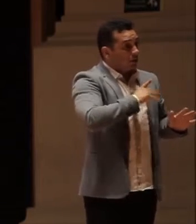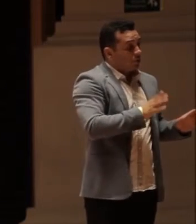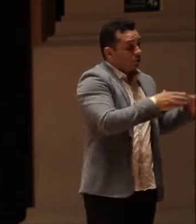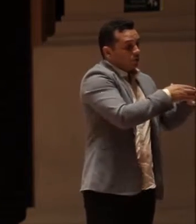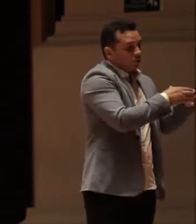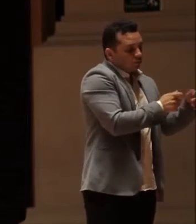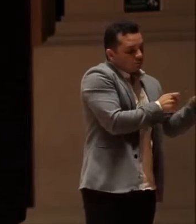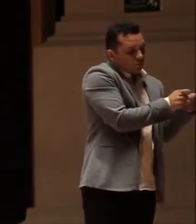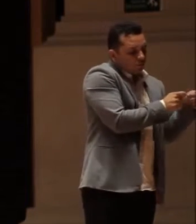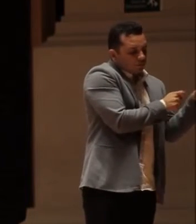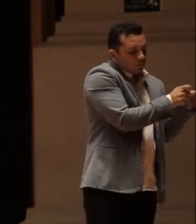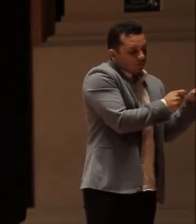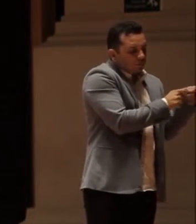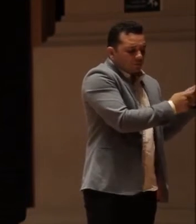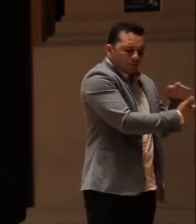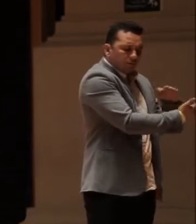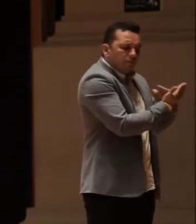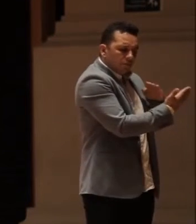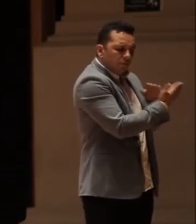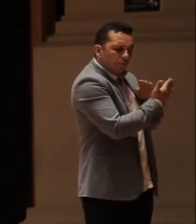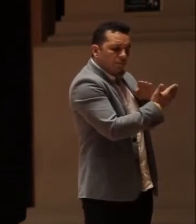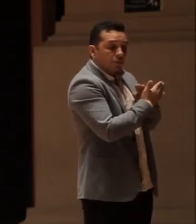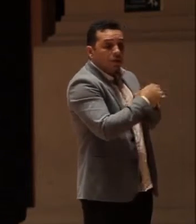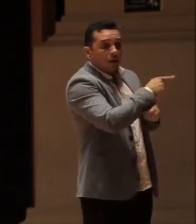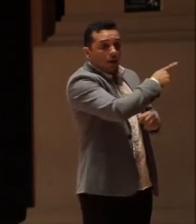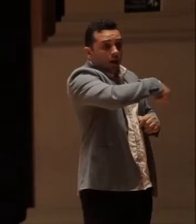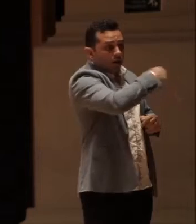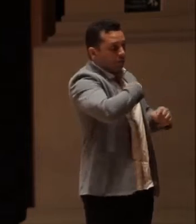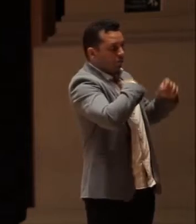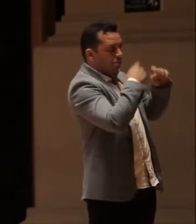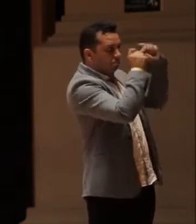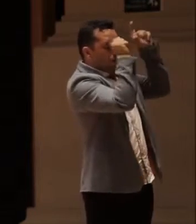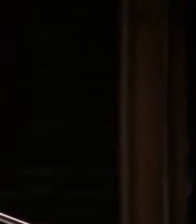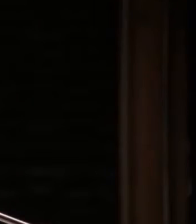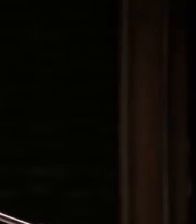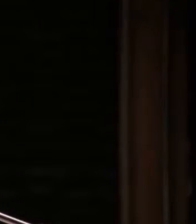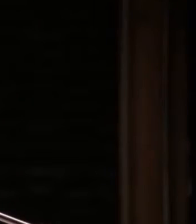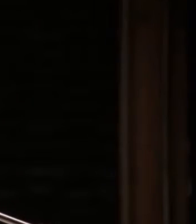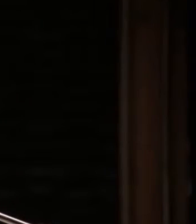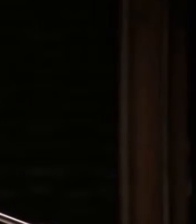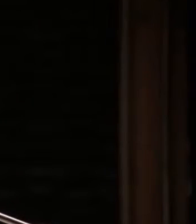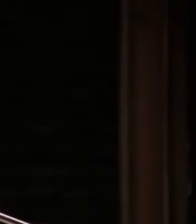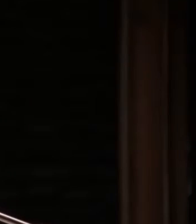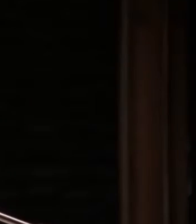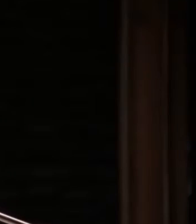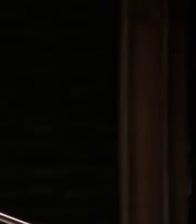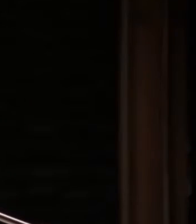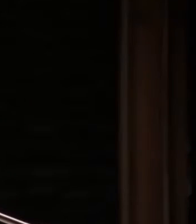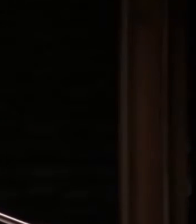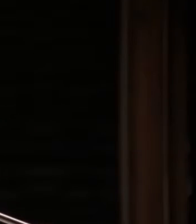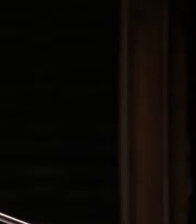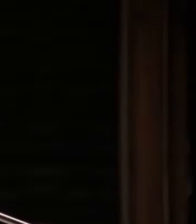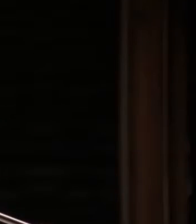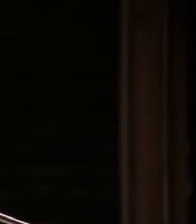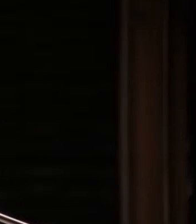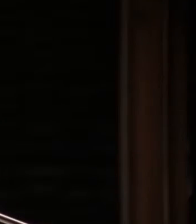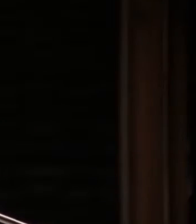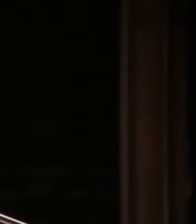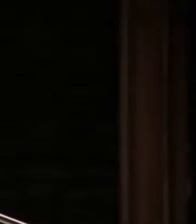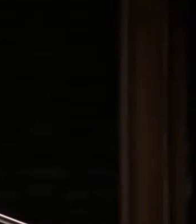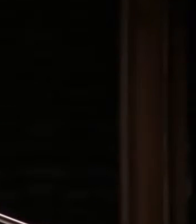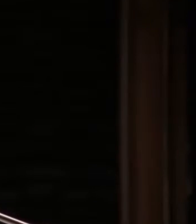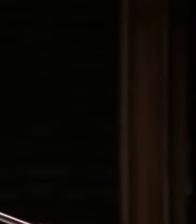ajudam muito e eles também não são o bicho papão, como eu costumo dizer. Eles também precisam ser esclarecidos e